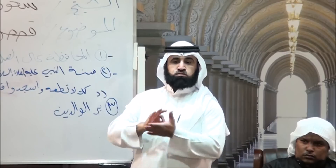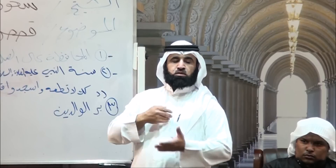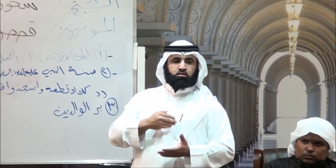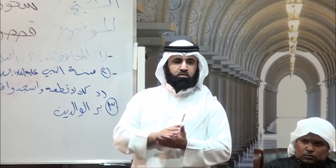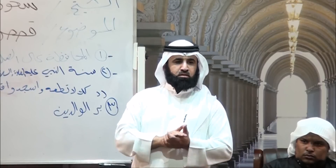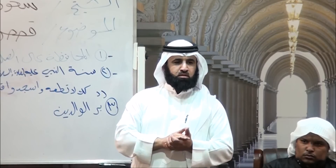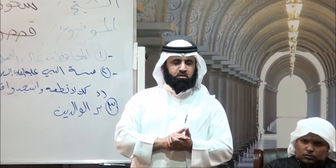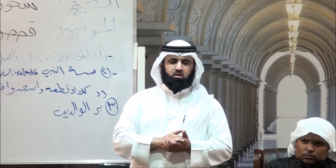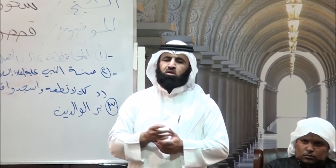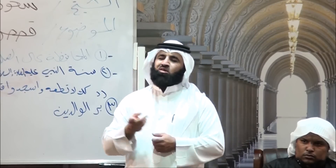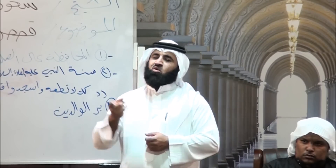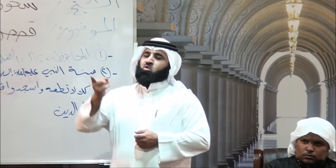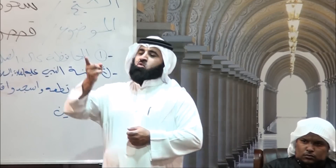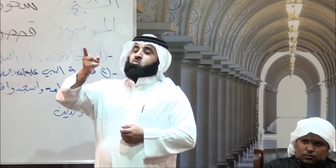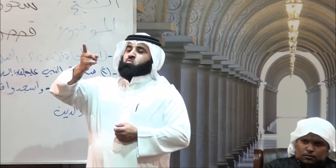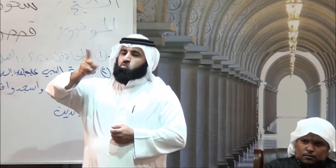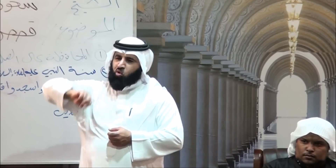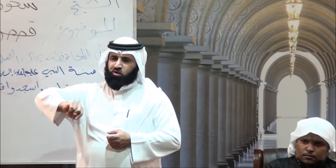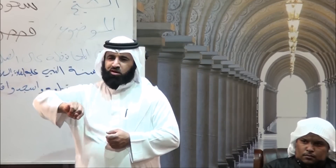في الليلة الثانية